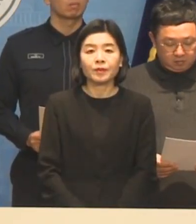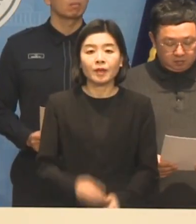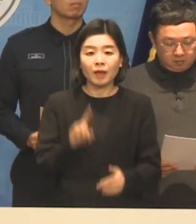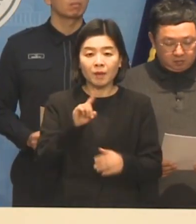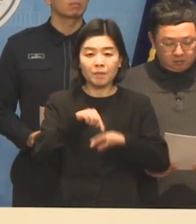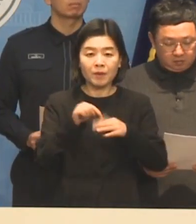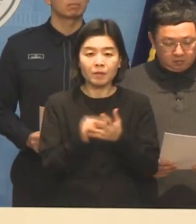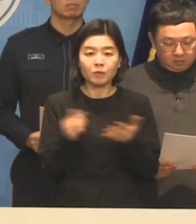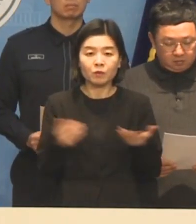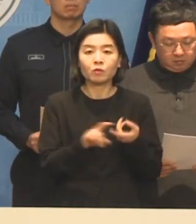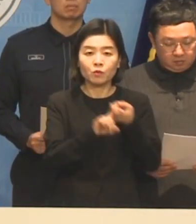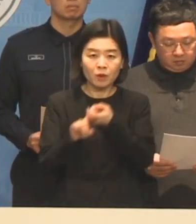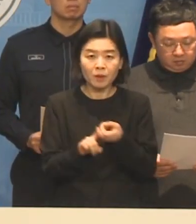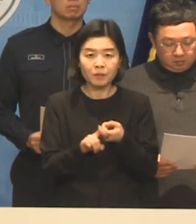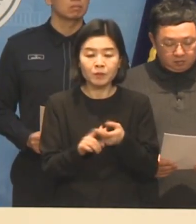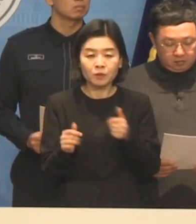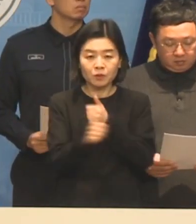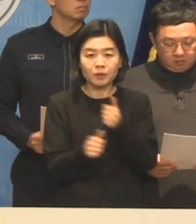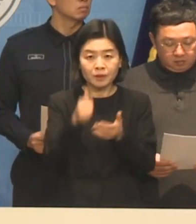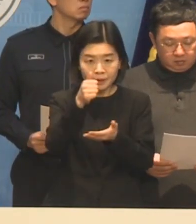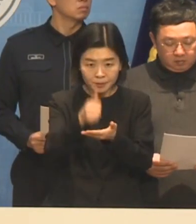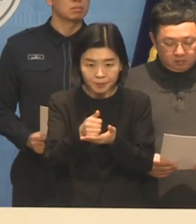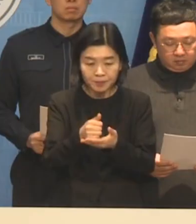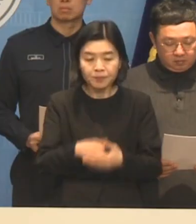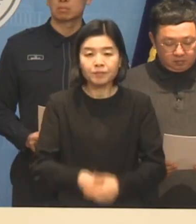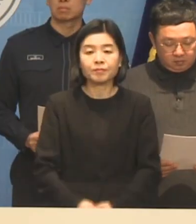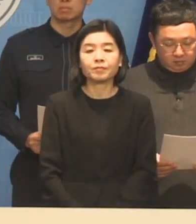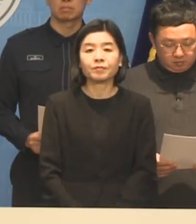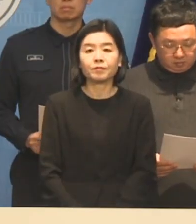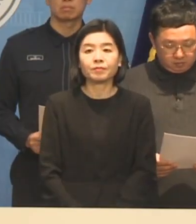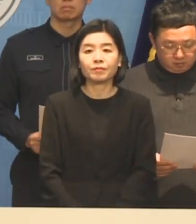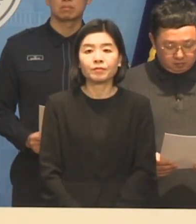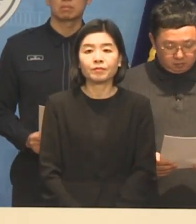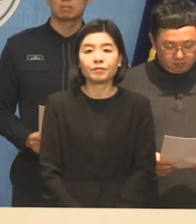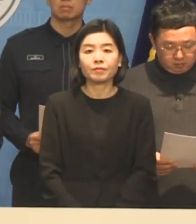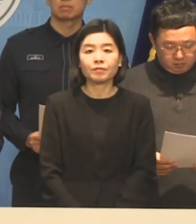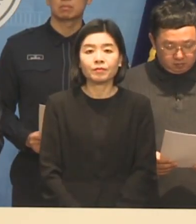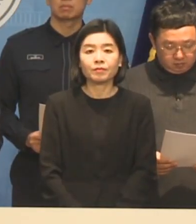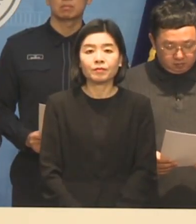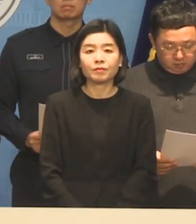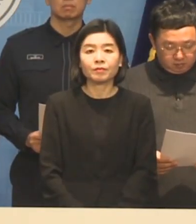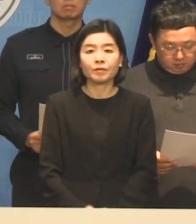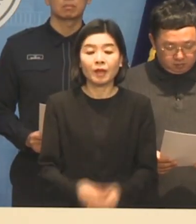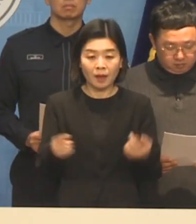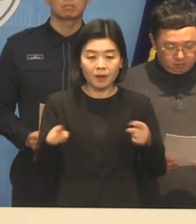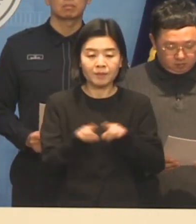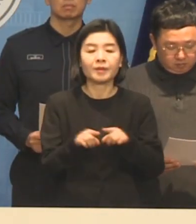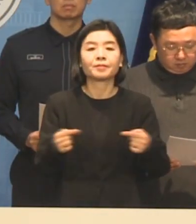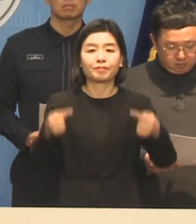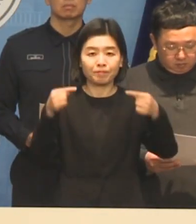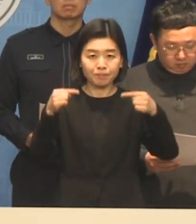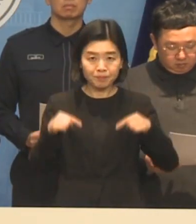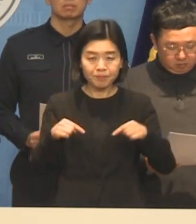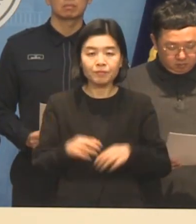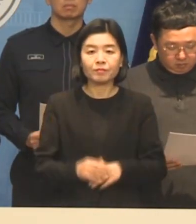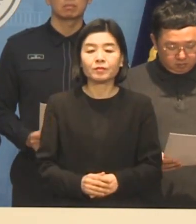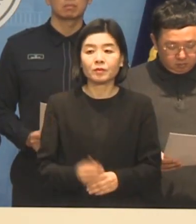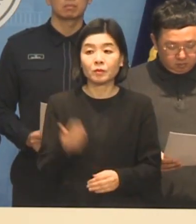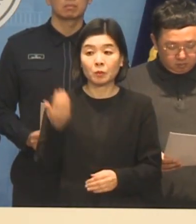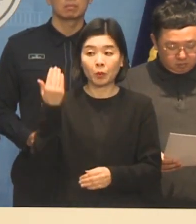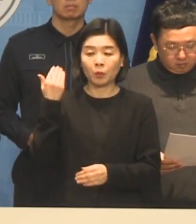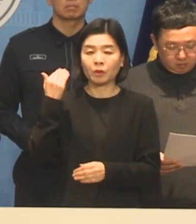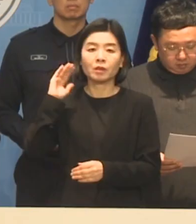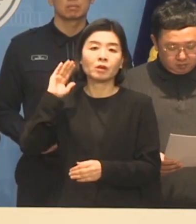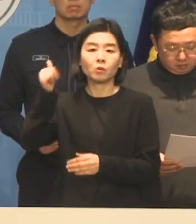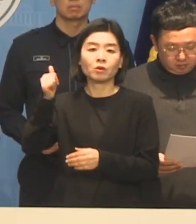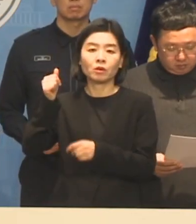한맘노동조합 이명한 위원장님, 네, 그 외에도 여러분들 참석해 주셨습니다. 최근 대통령실